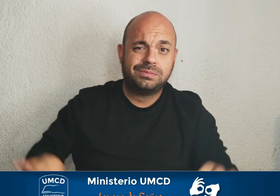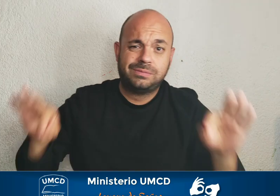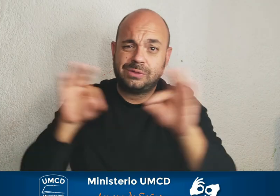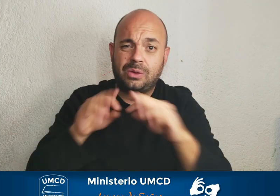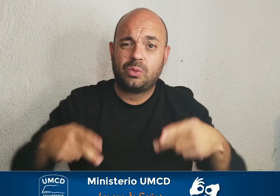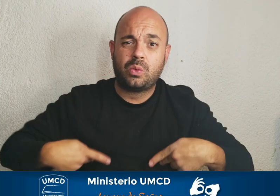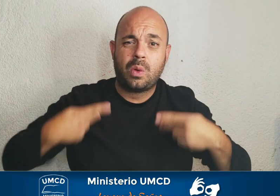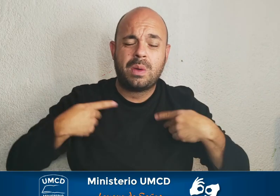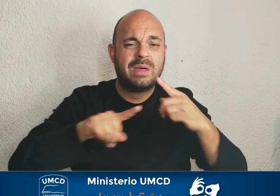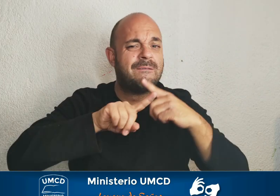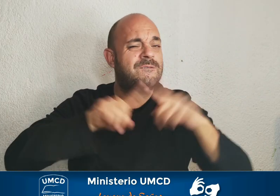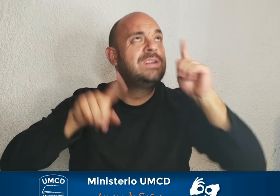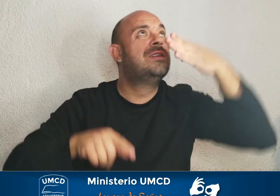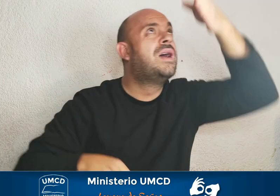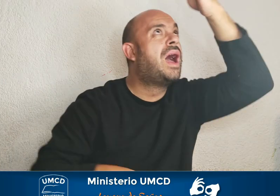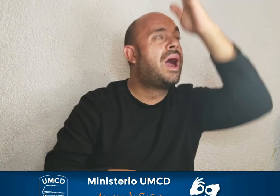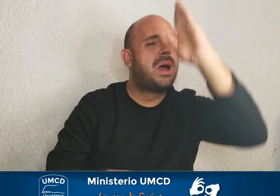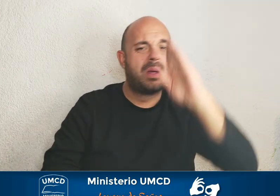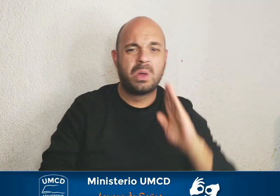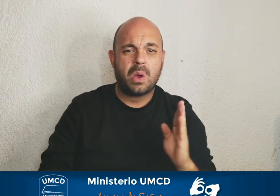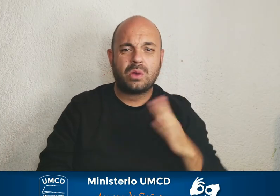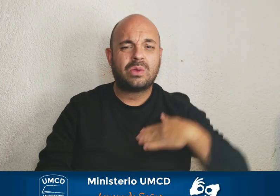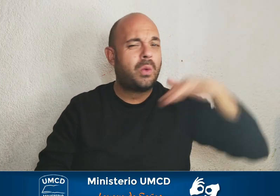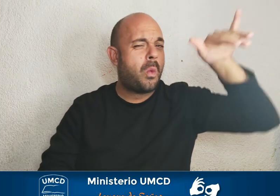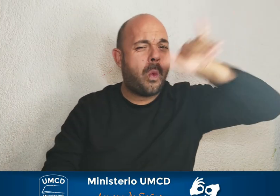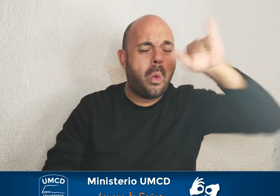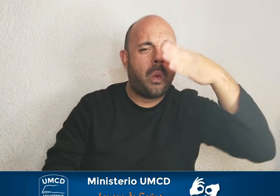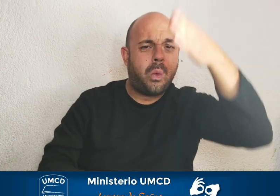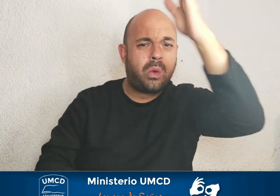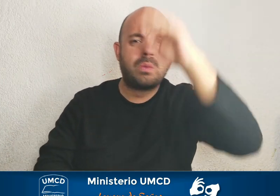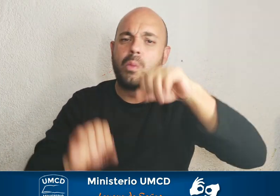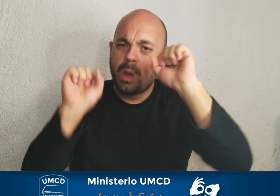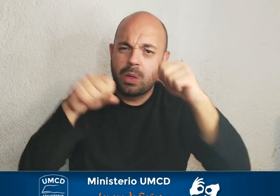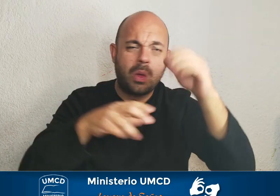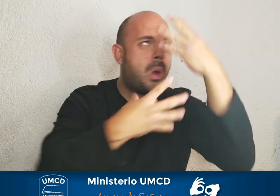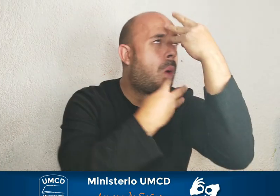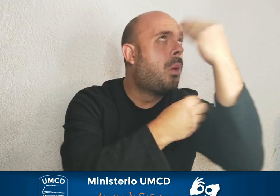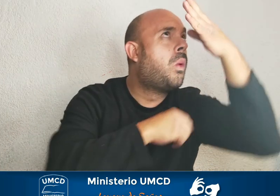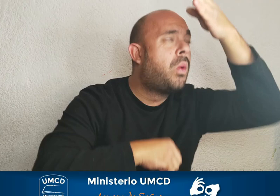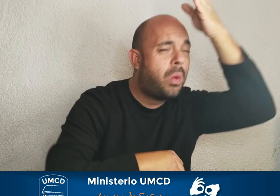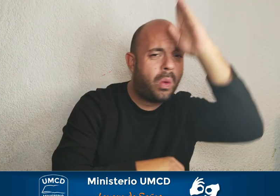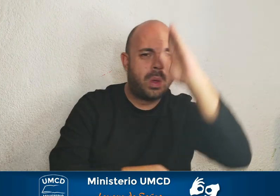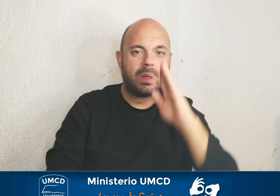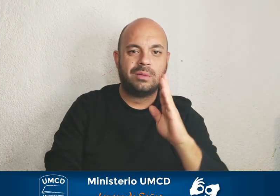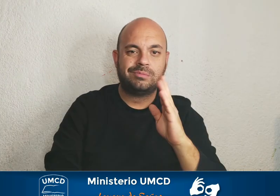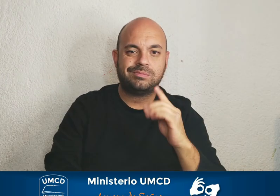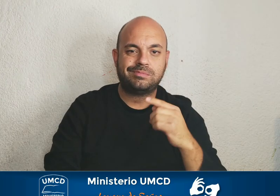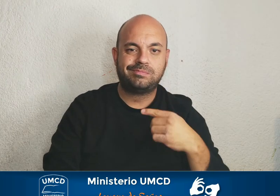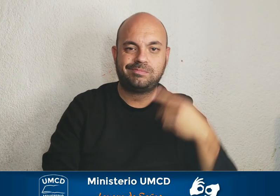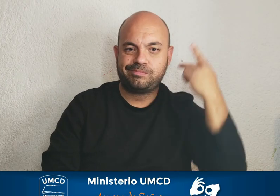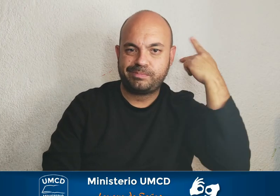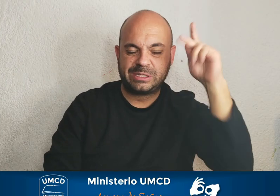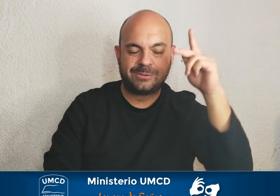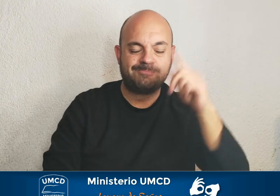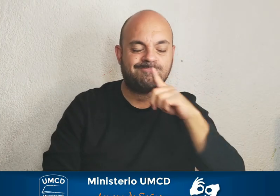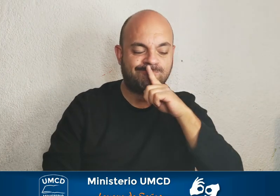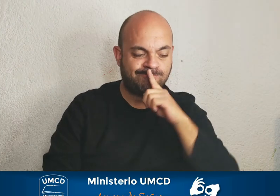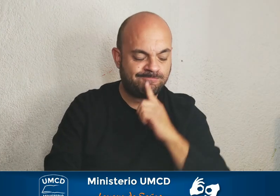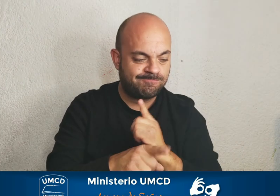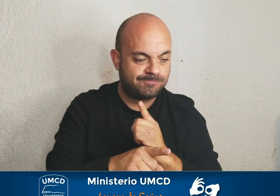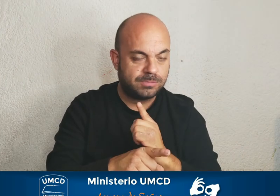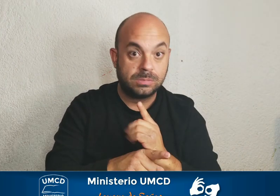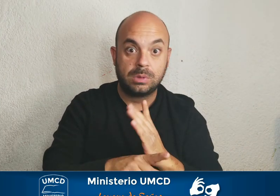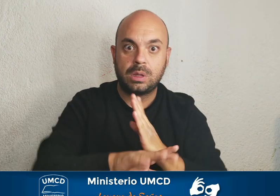vida desde la manera como Dios mira para que puedas hacer la voluntad del Padre. Y en ese momento, cuando se